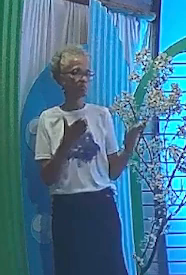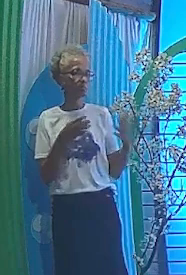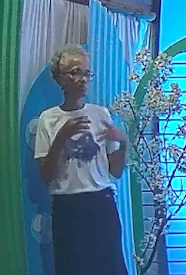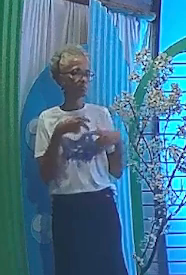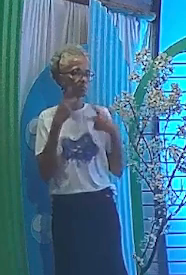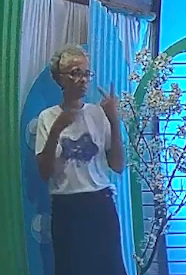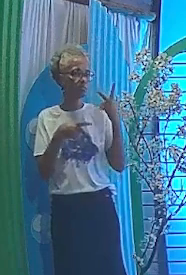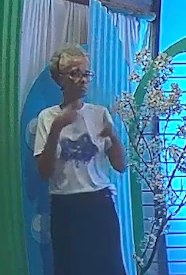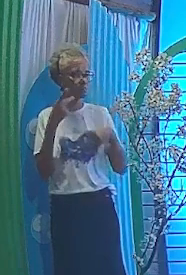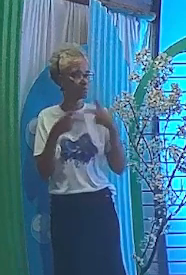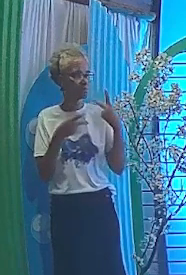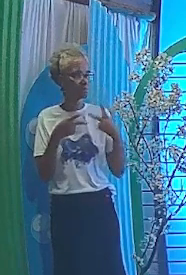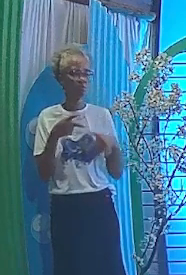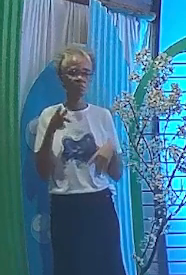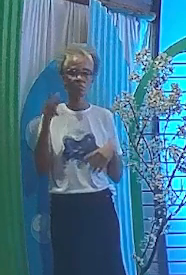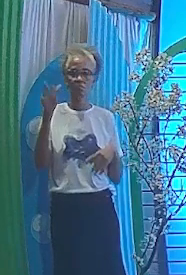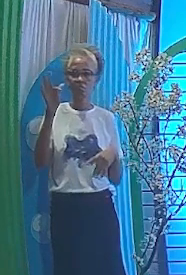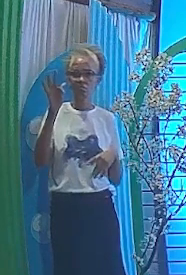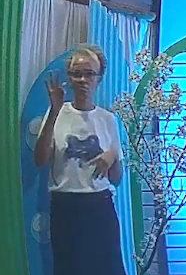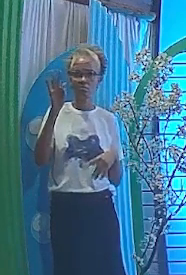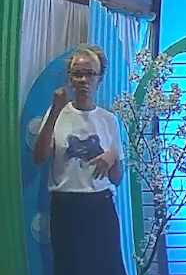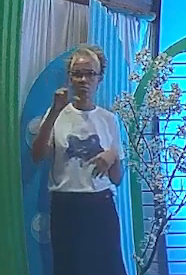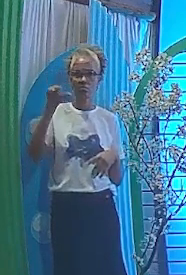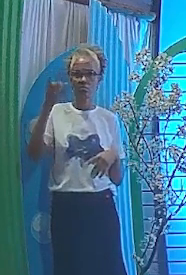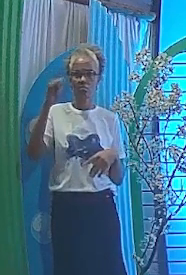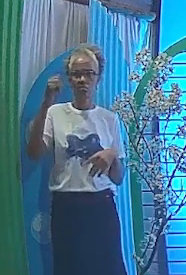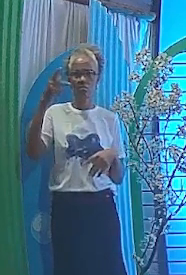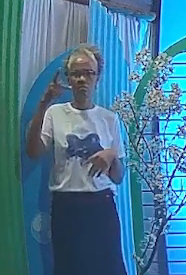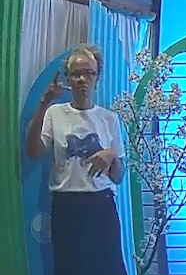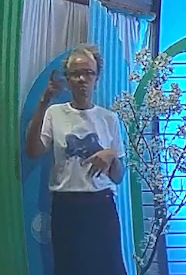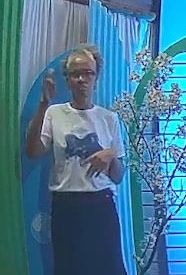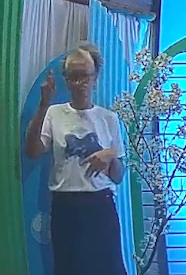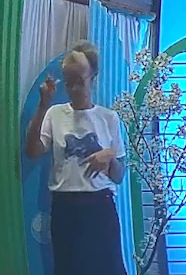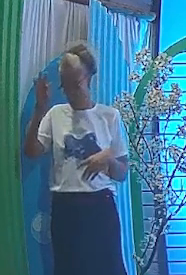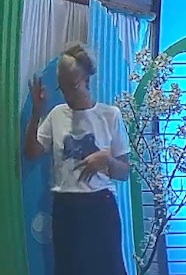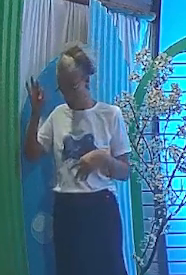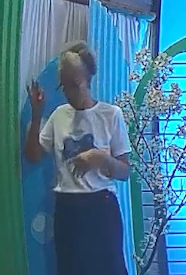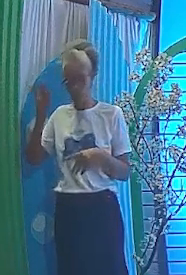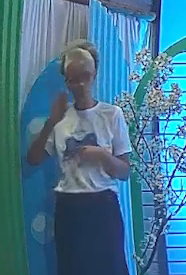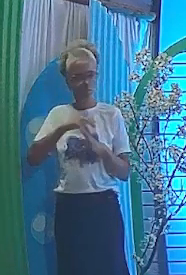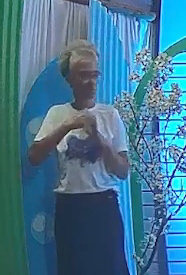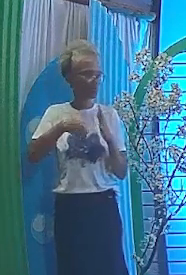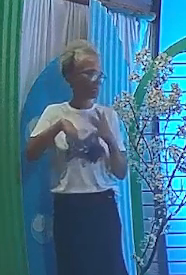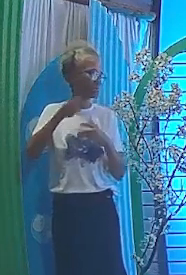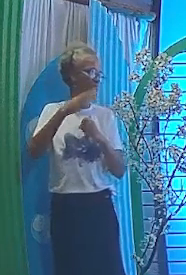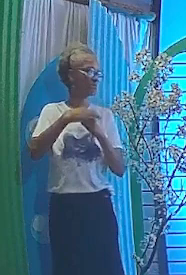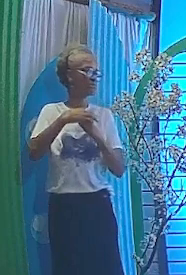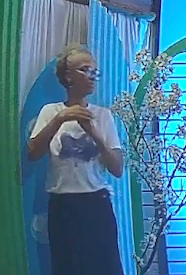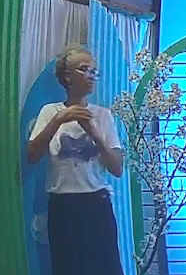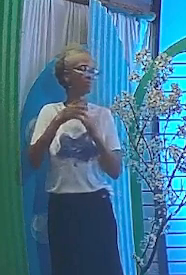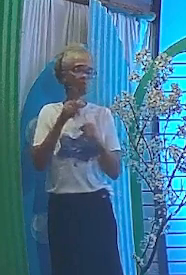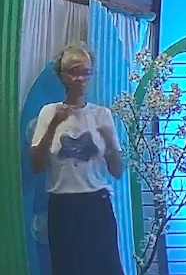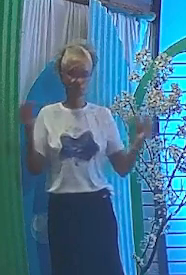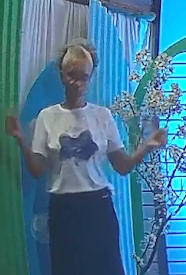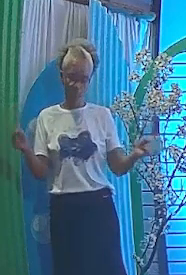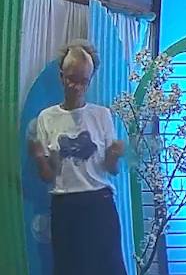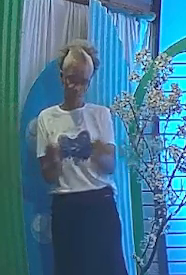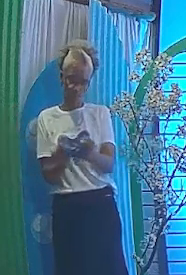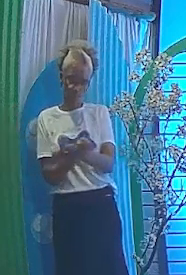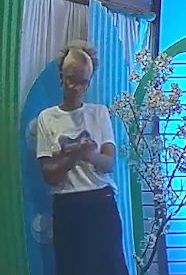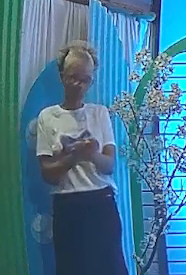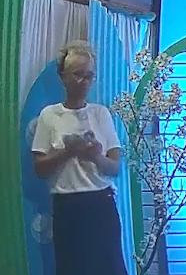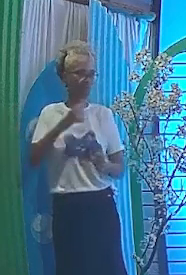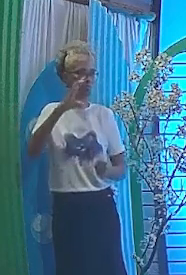que a quinta edição da FLIPF extraiu o seu tema das águas que banham e contornam a Bahia e que fazem elo entre